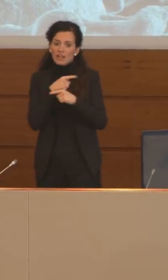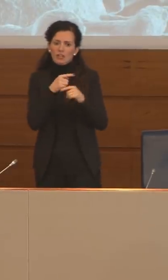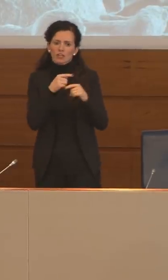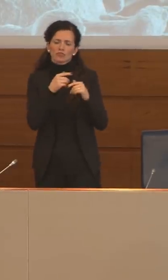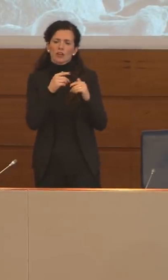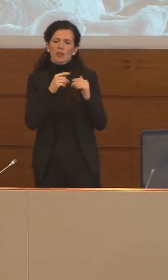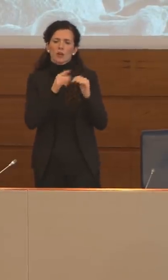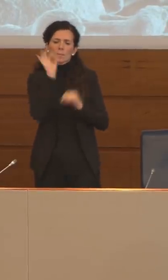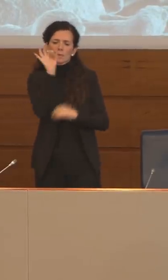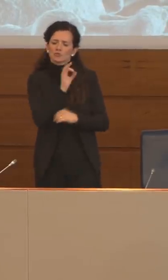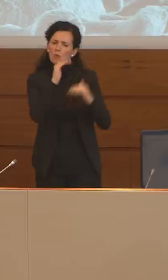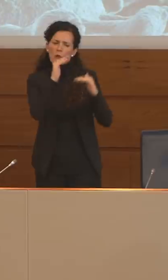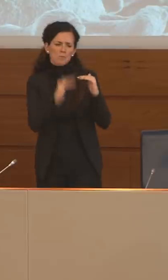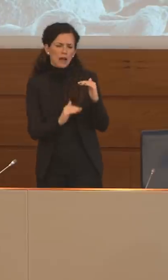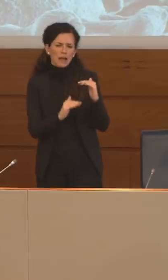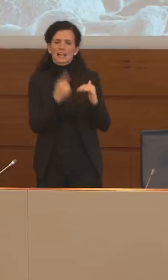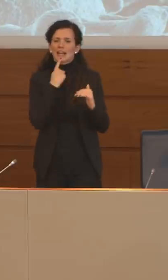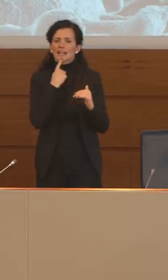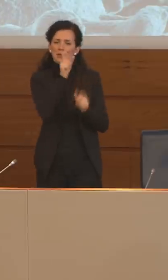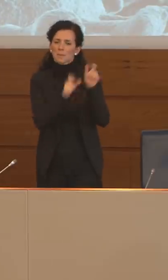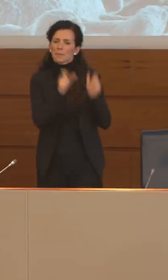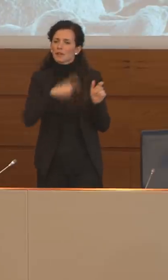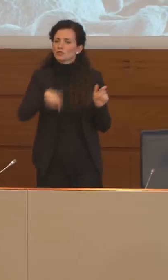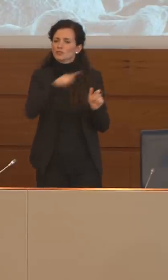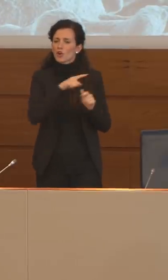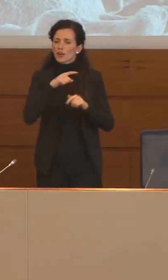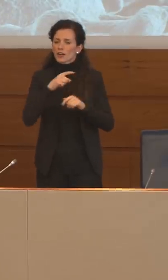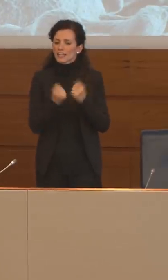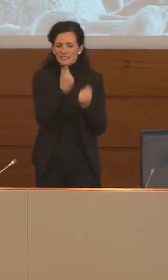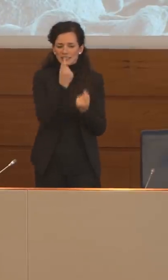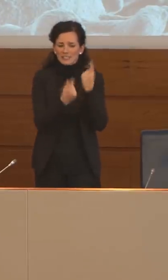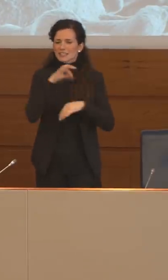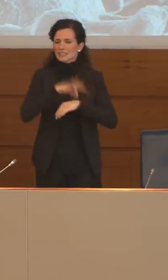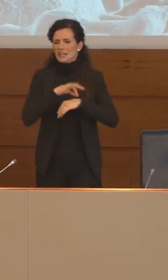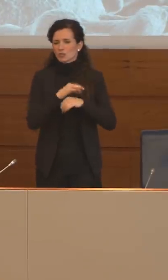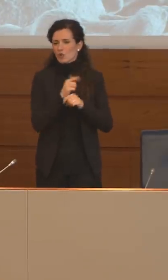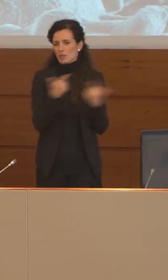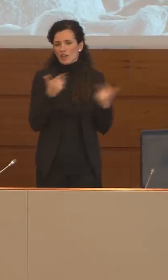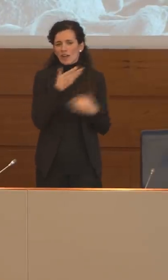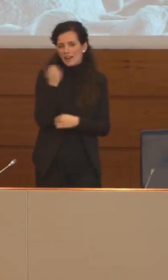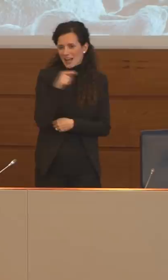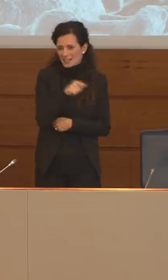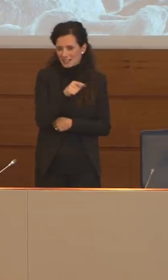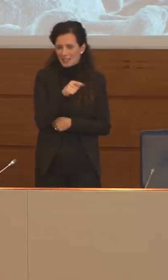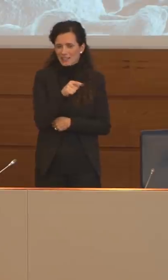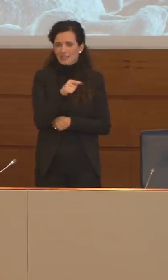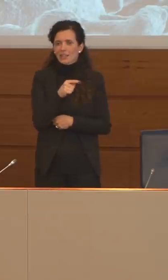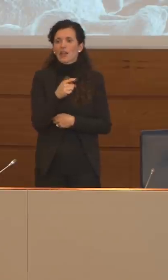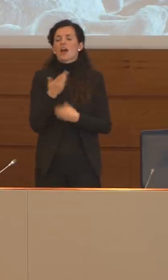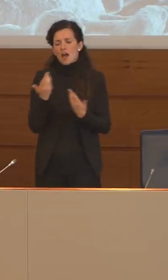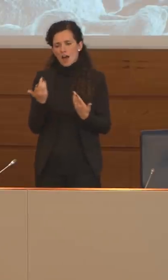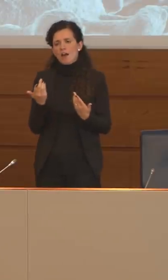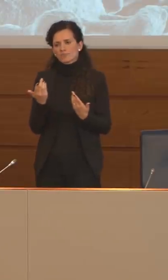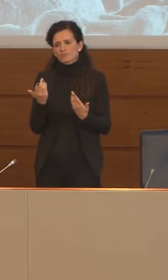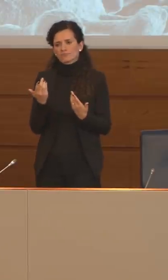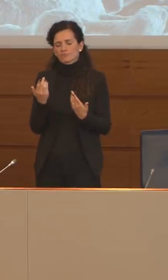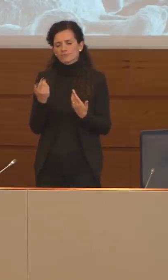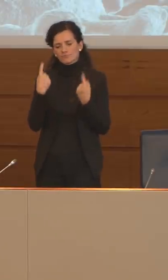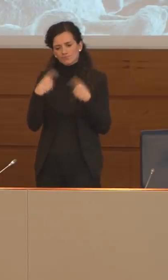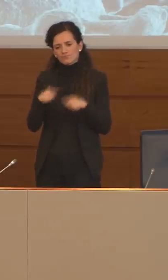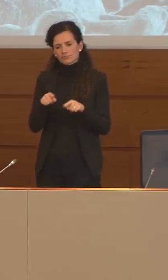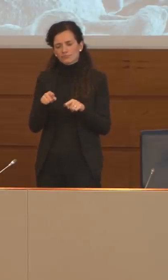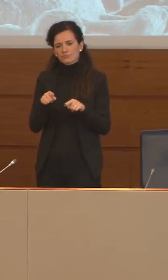asintomatici e questo quindi dicevo supporta la scelta di riservare